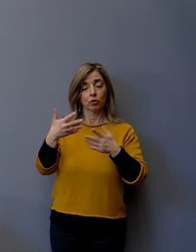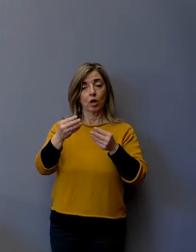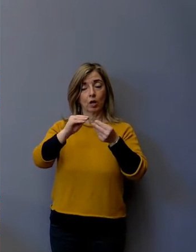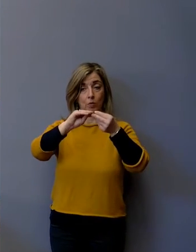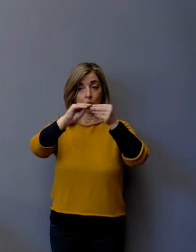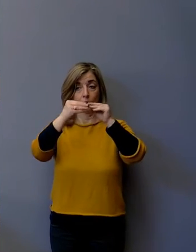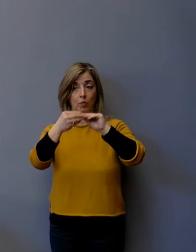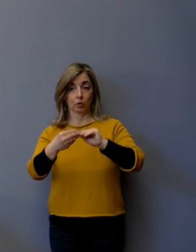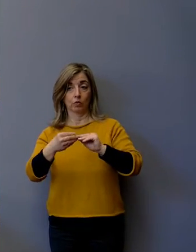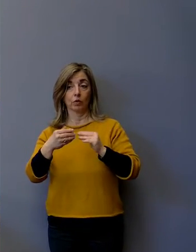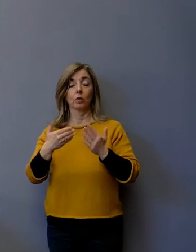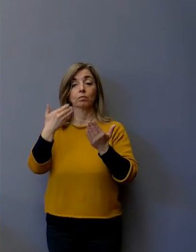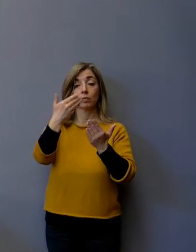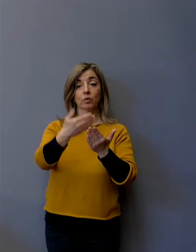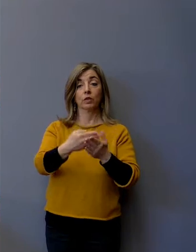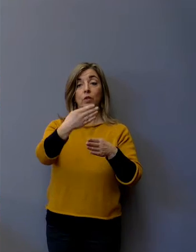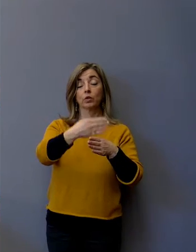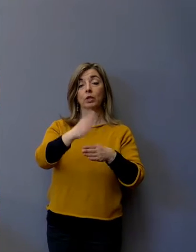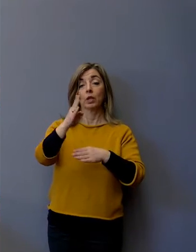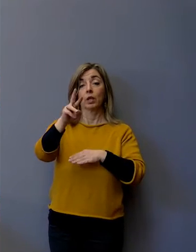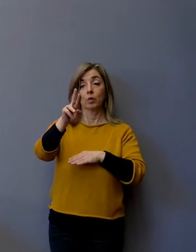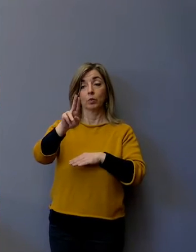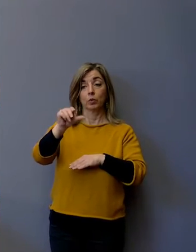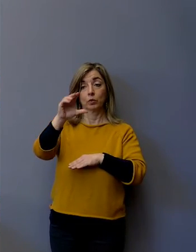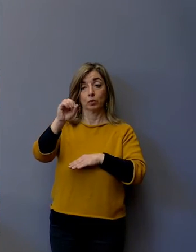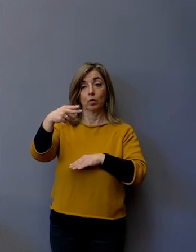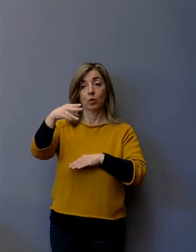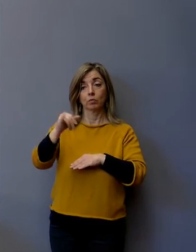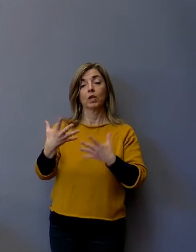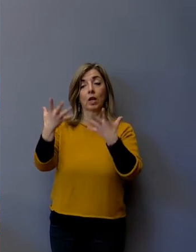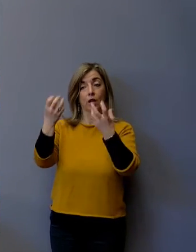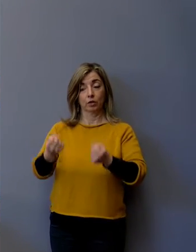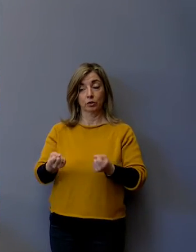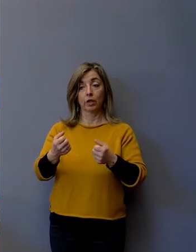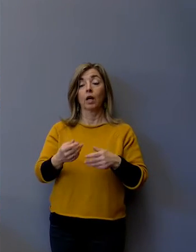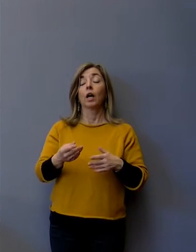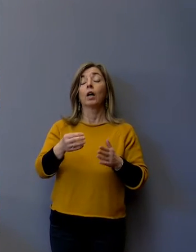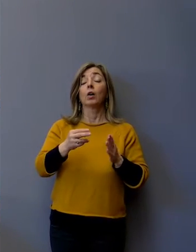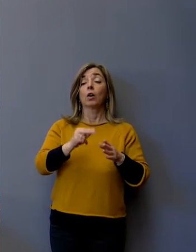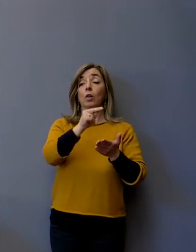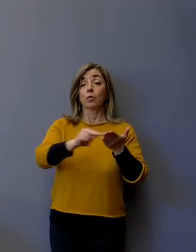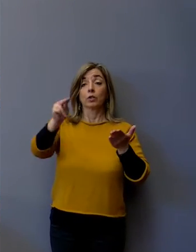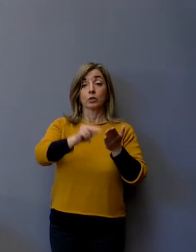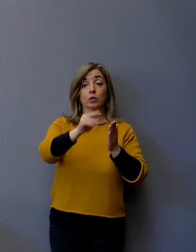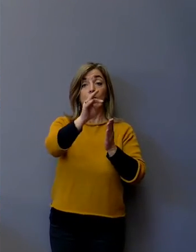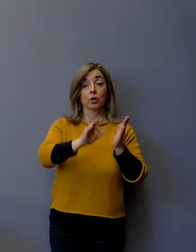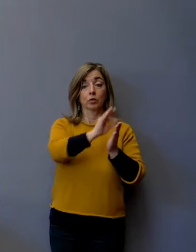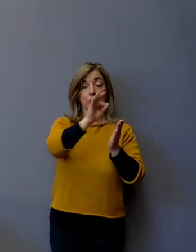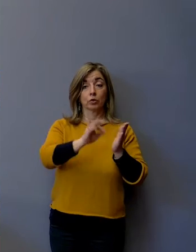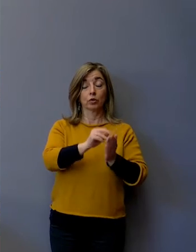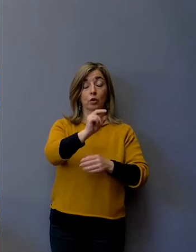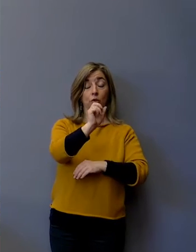consigliera brusoni qui in votazione ordine del giorno dalle 12 al 34 con parere